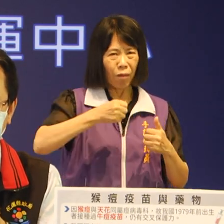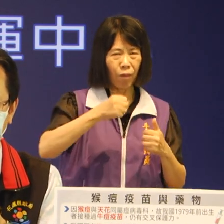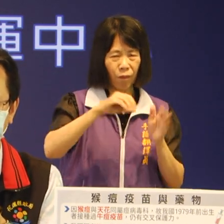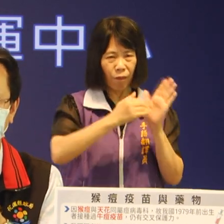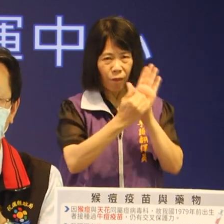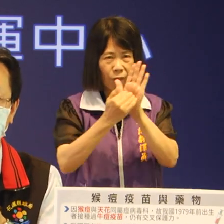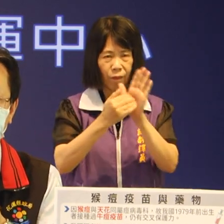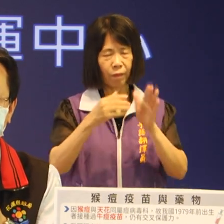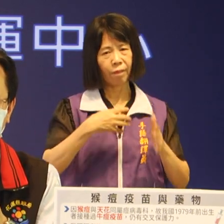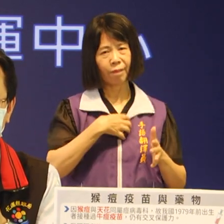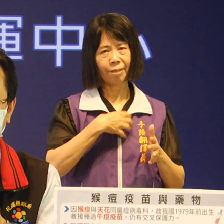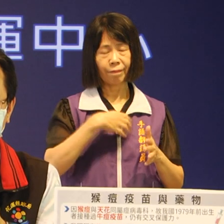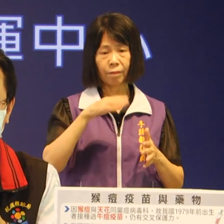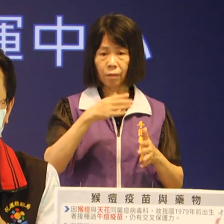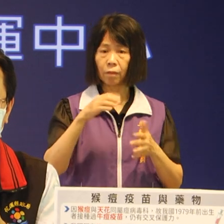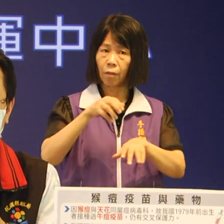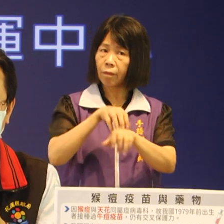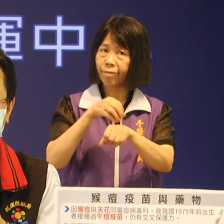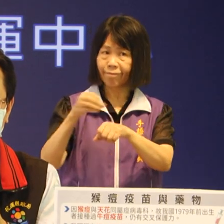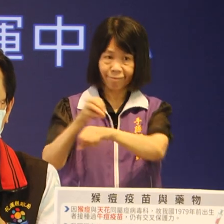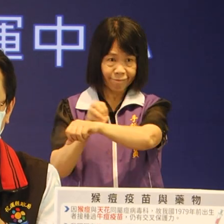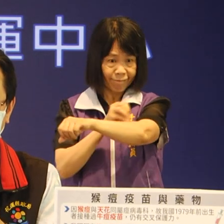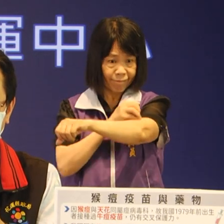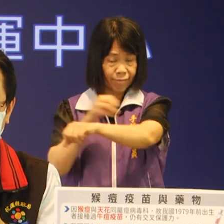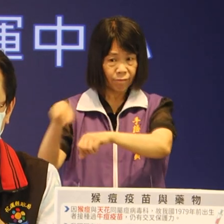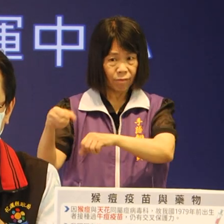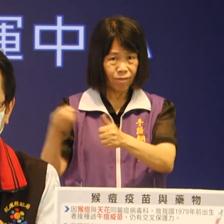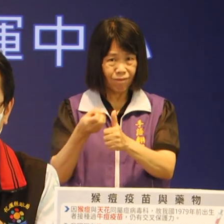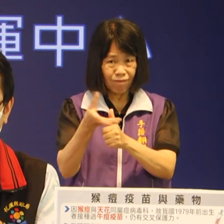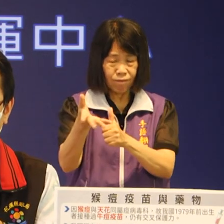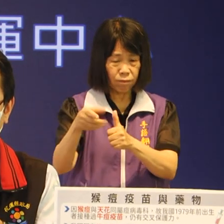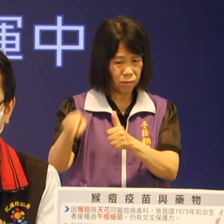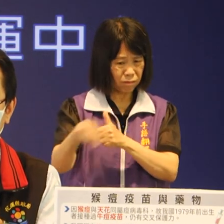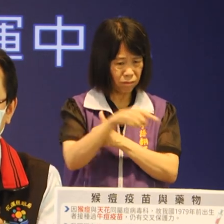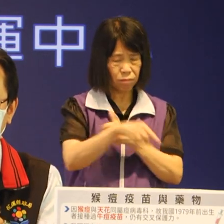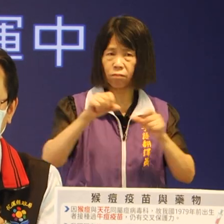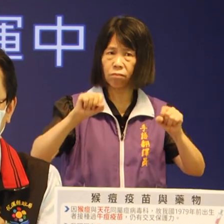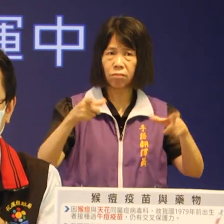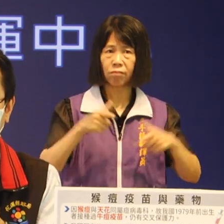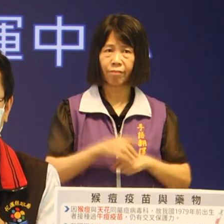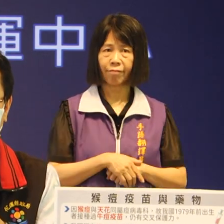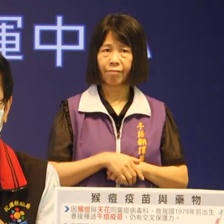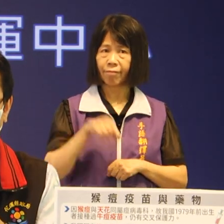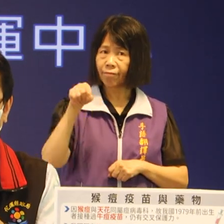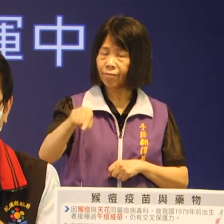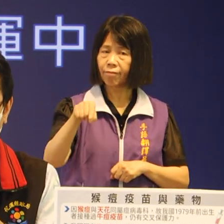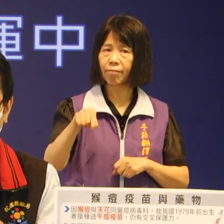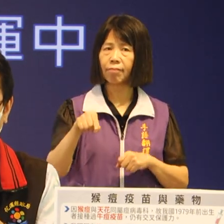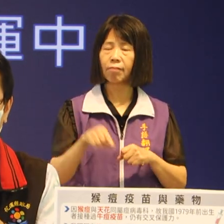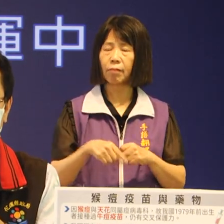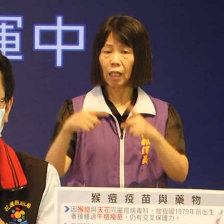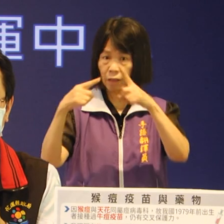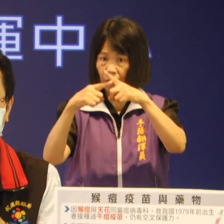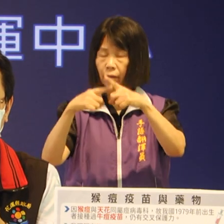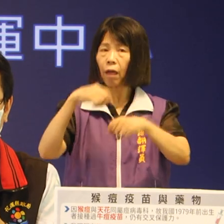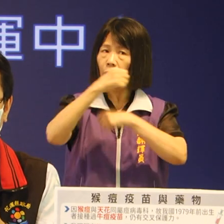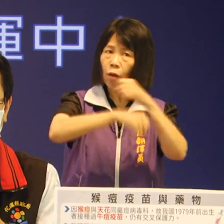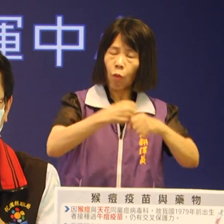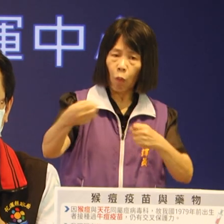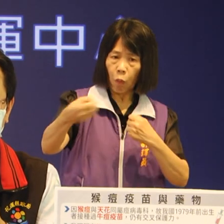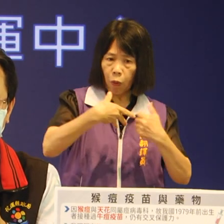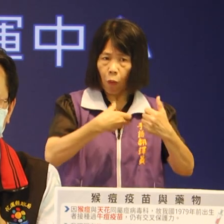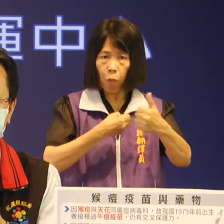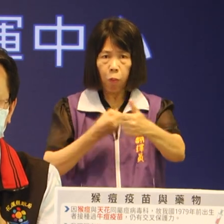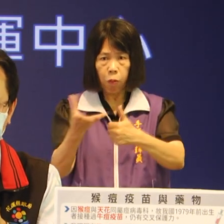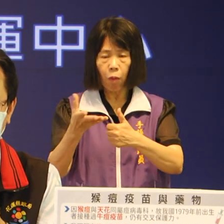实猴痘它传播的方式跟新冠病毒实际上是不太一样的那它如果有人畜传染那其实猴痘